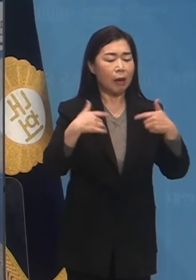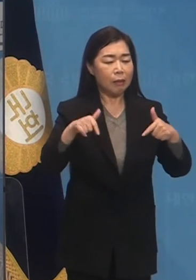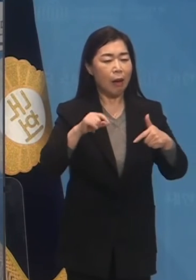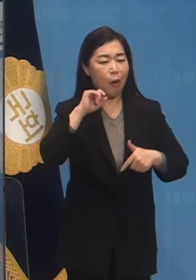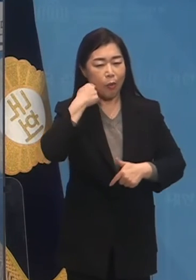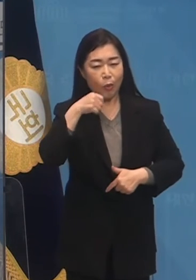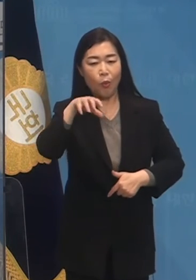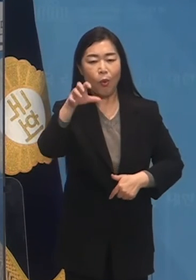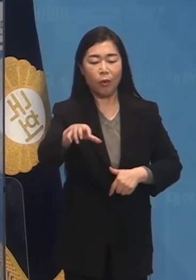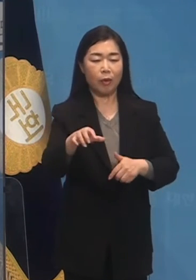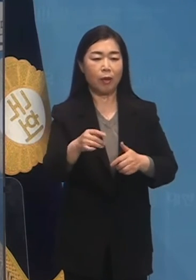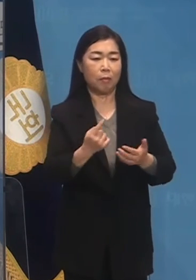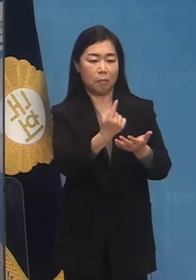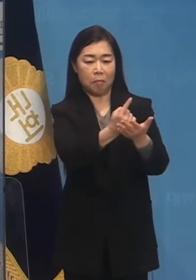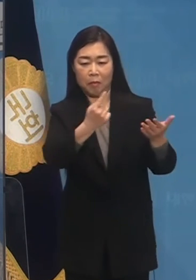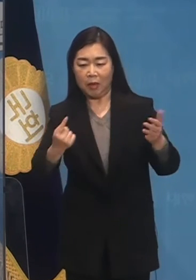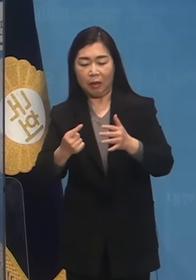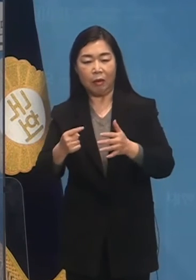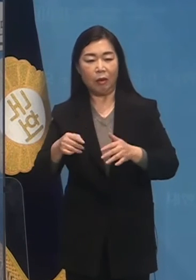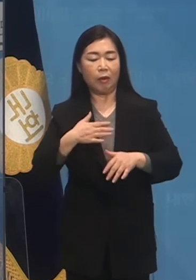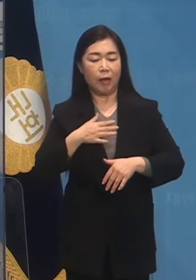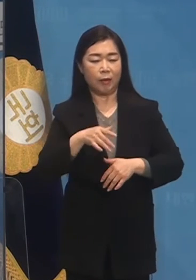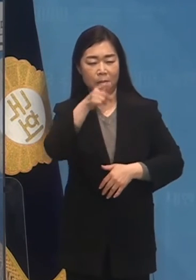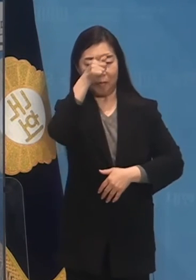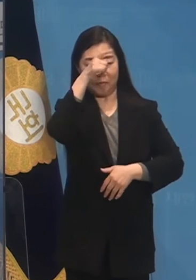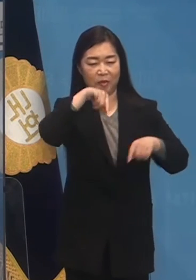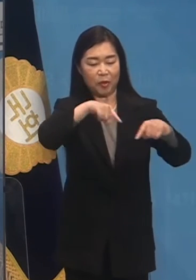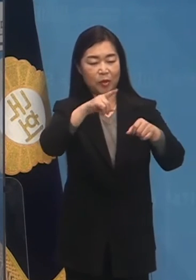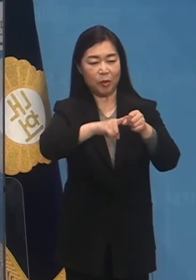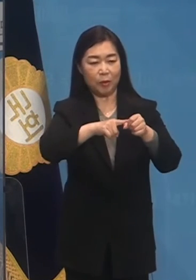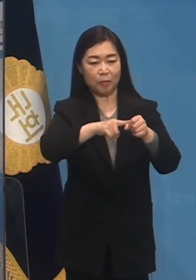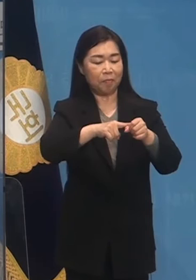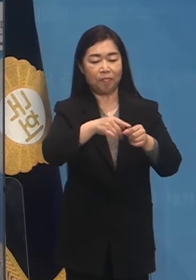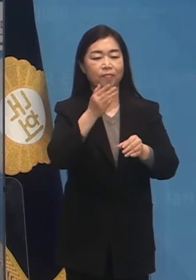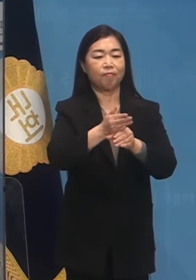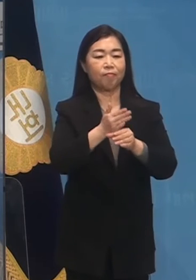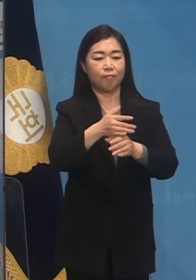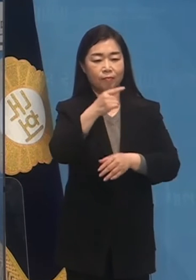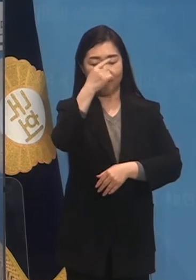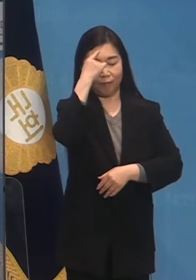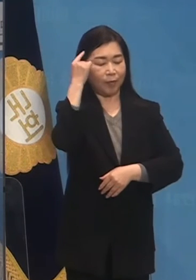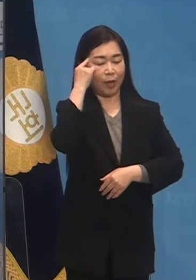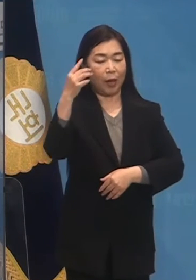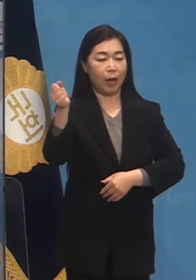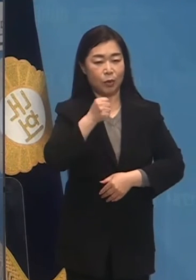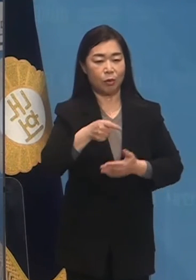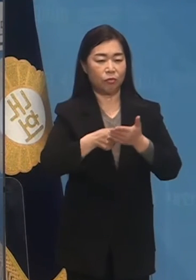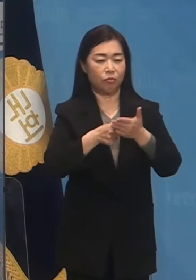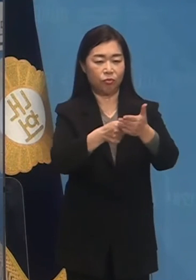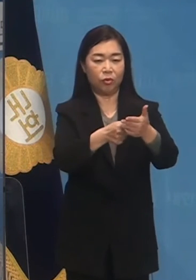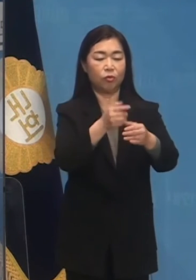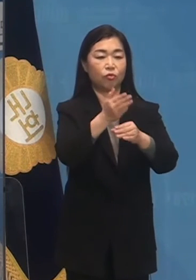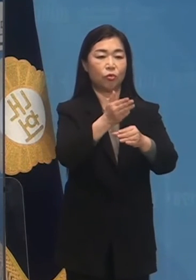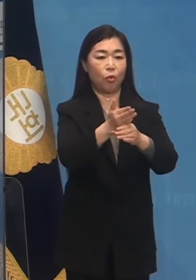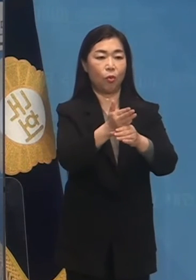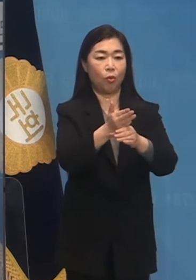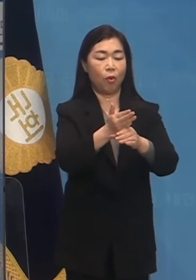정치에서 탈명하여 내 정치적 소신인 중도 개혁의 정치에